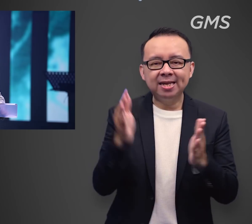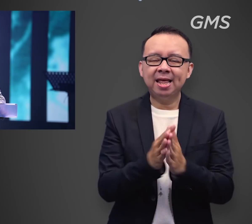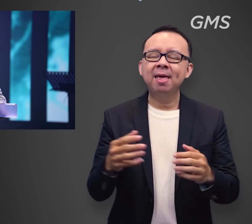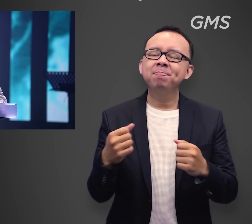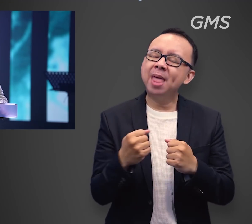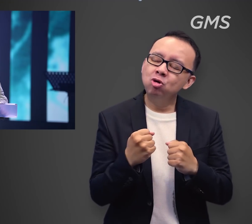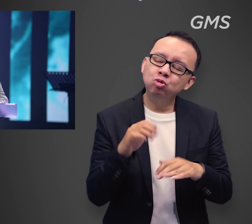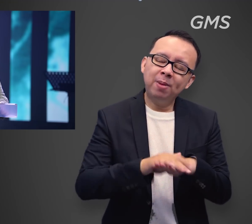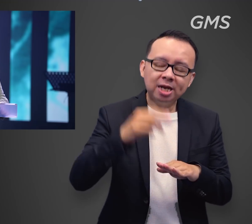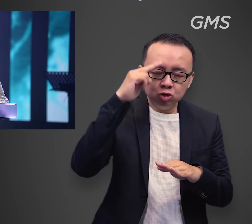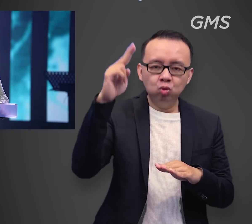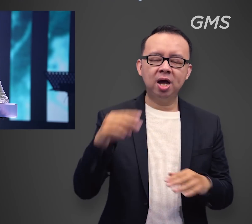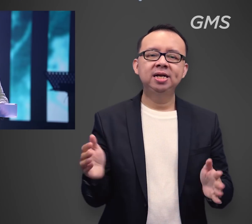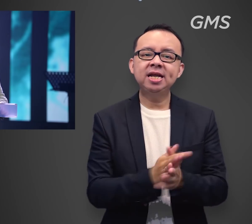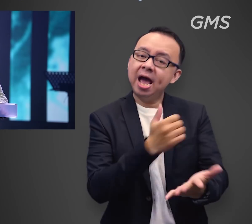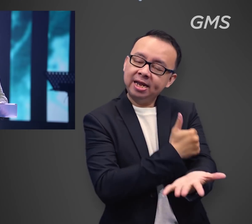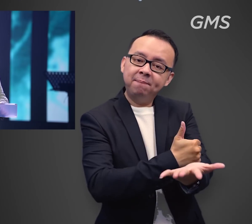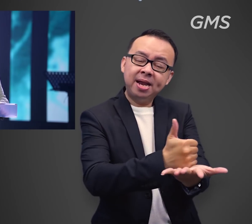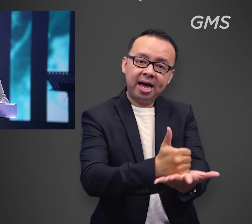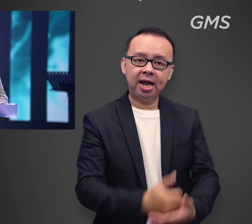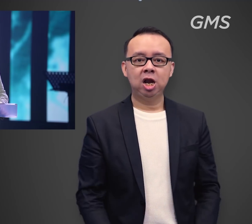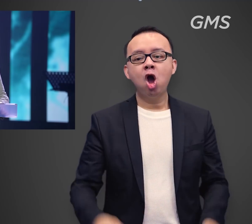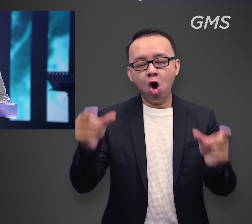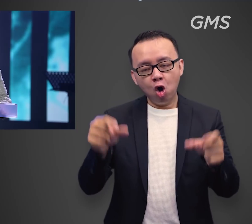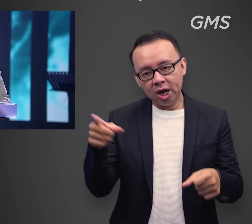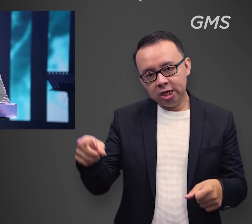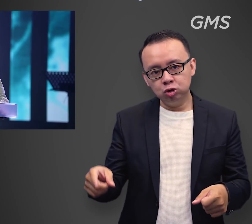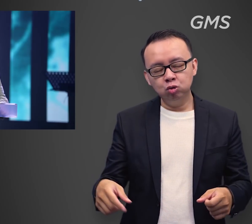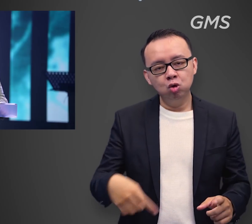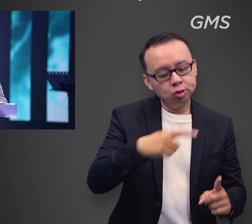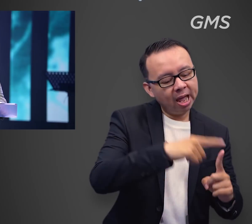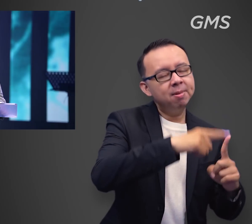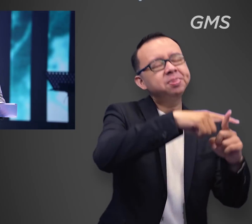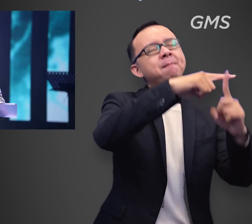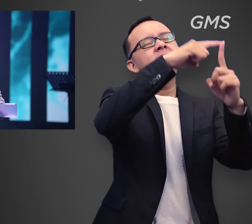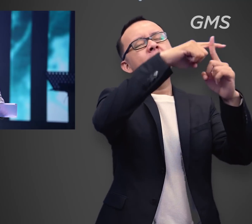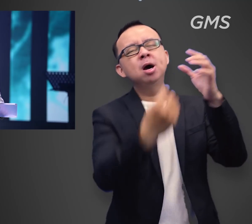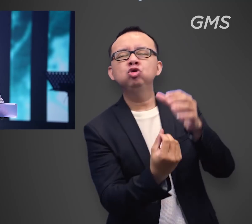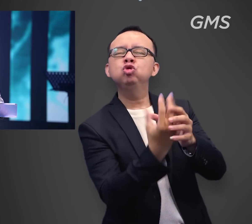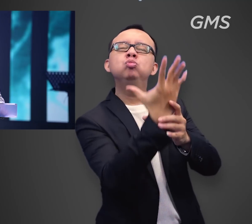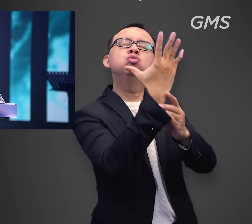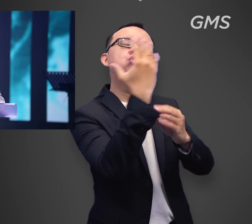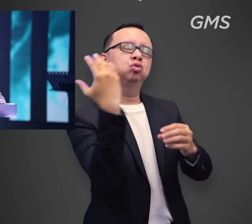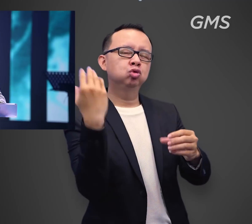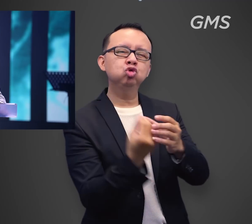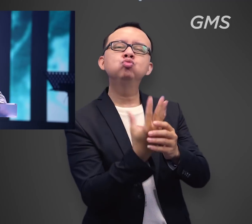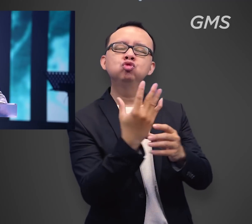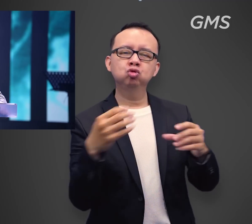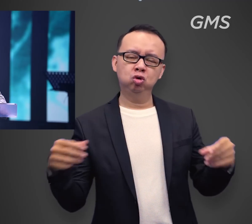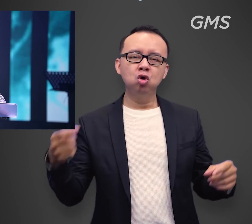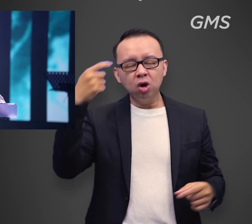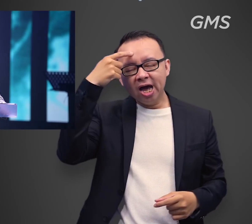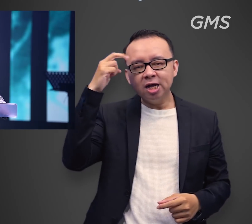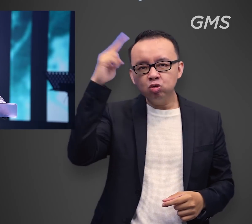nilai kebenaran. Sehingga orang ini semakin bertumbuh dalam Tuhan. Wow, bukankah orang yang